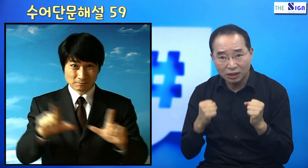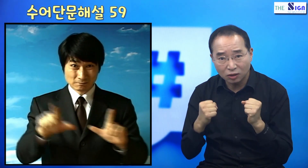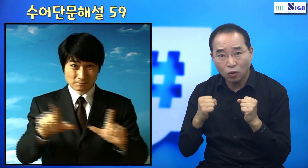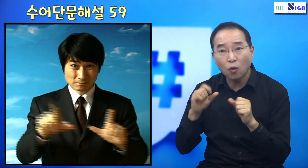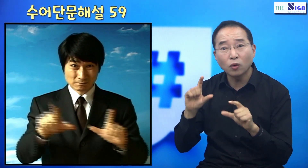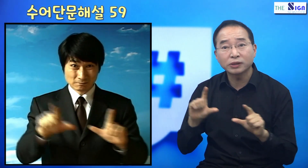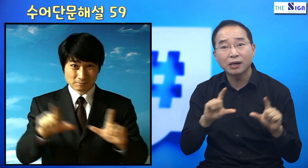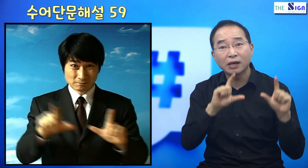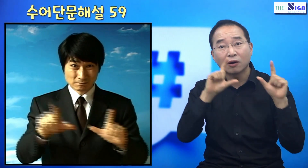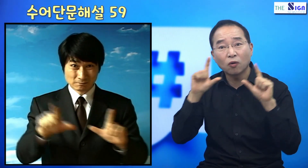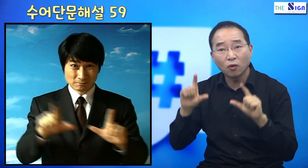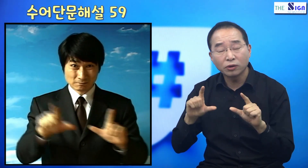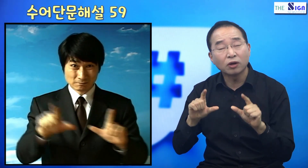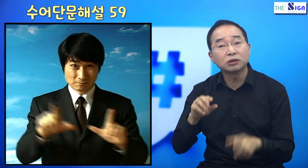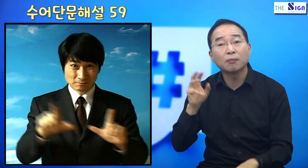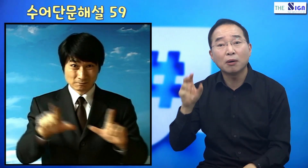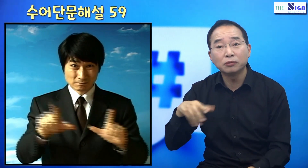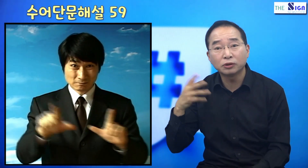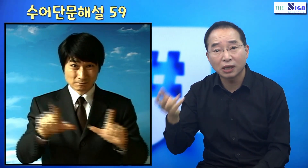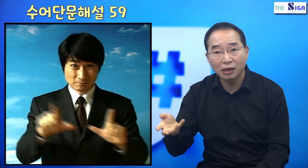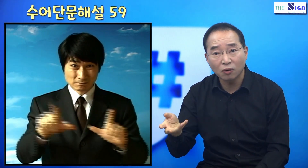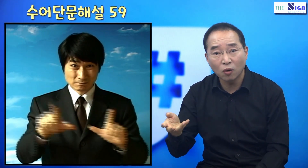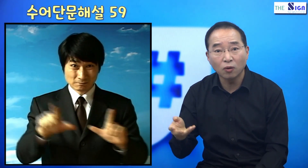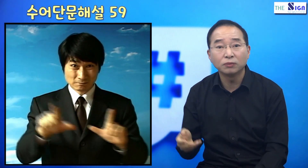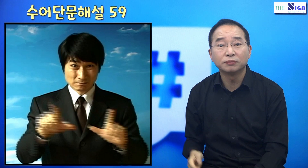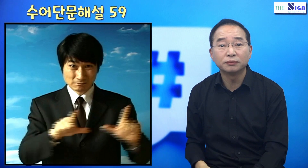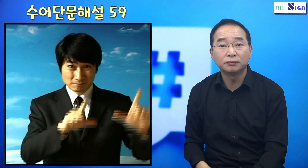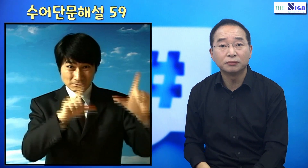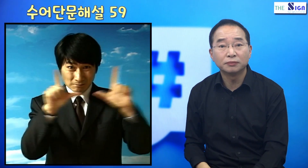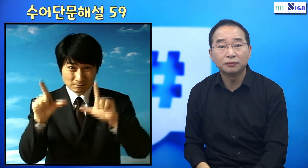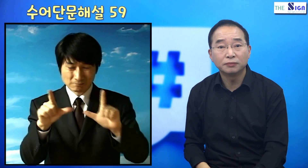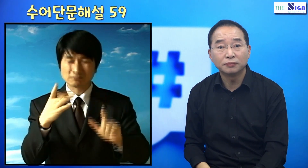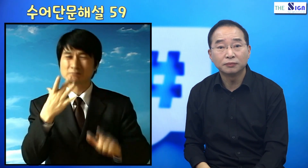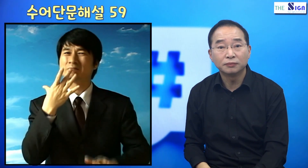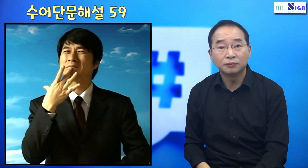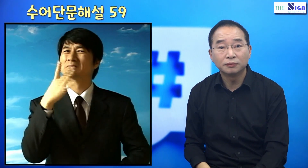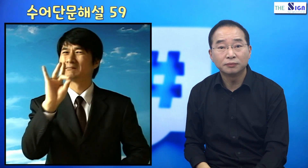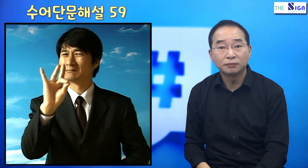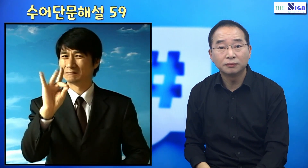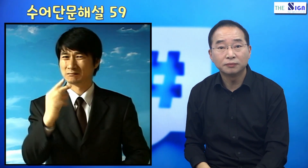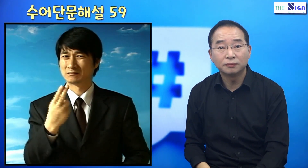여기서 있고 살라고 여기서 머물러 살라고